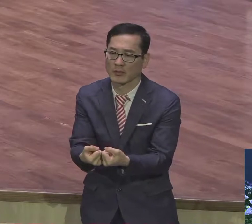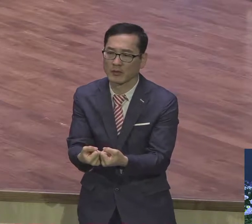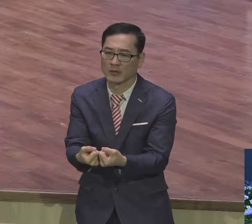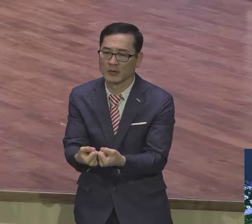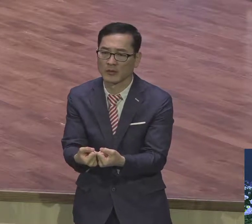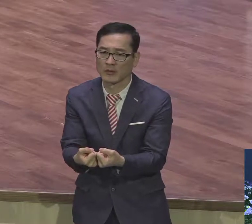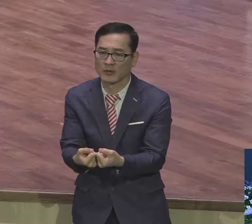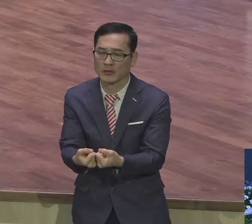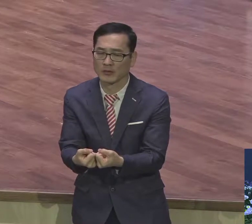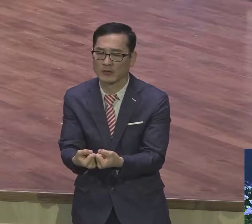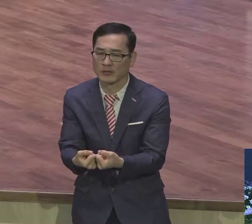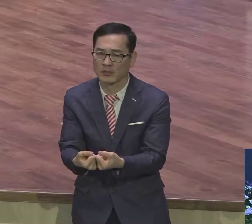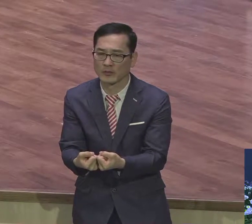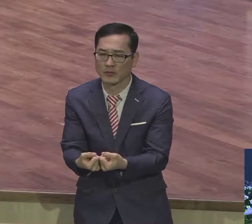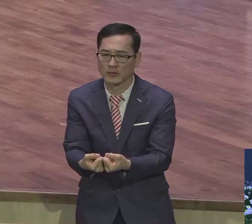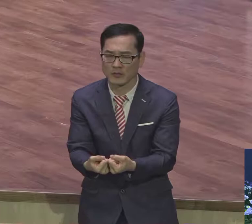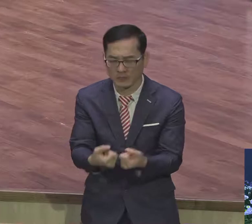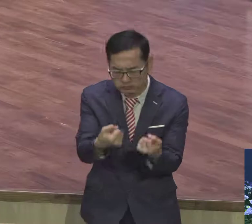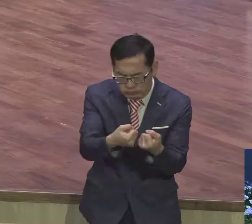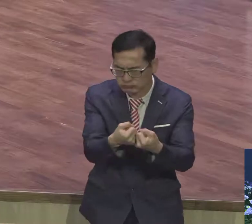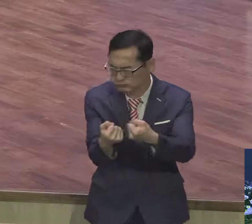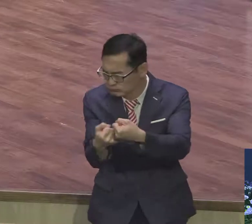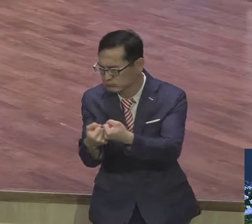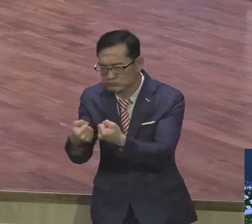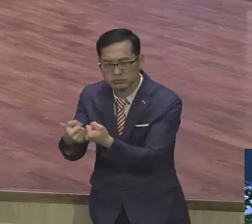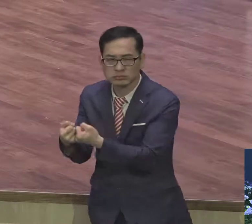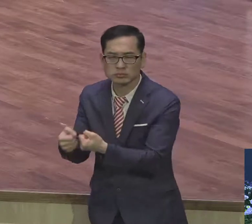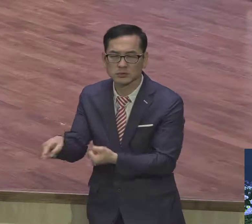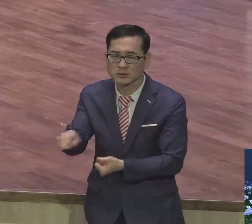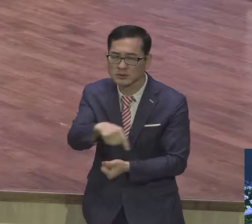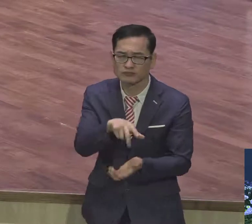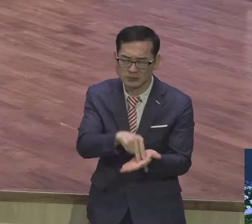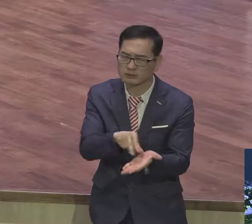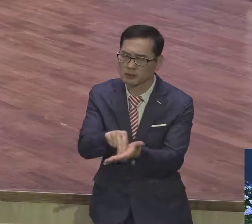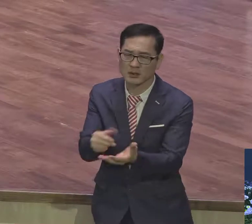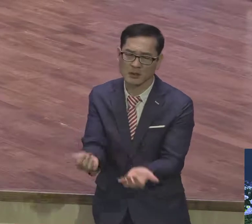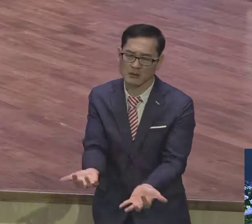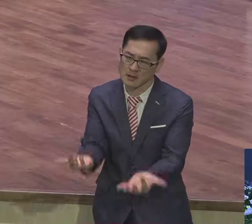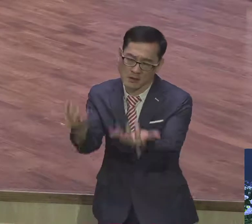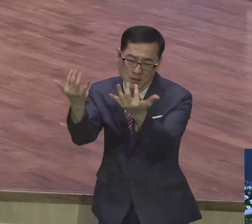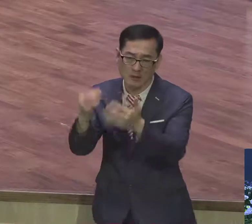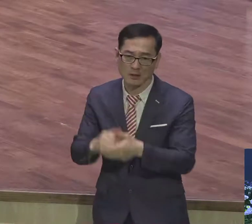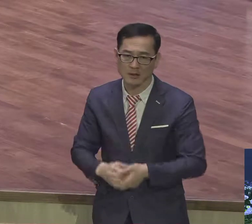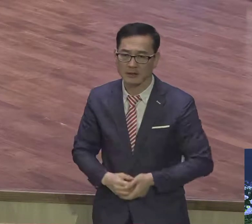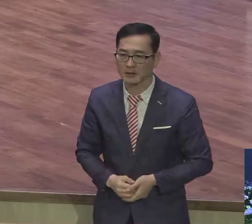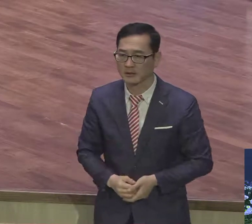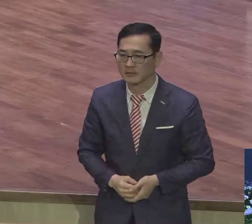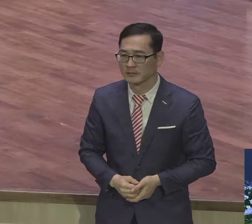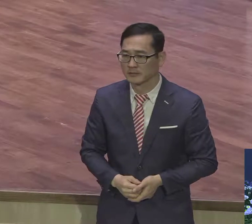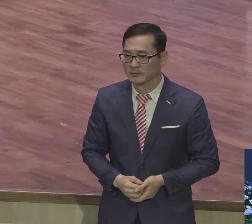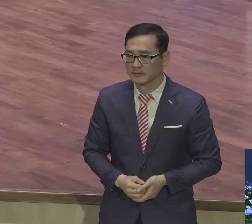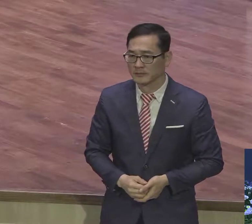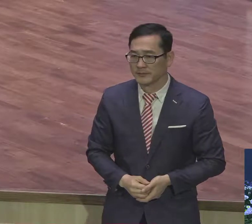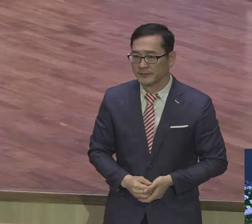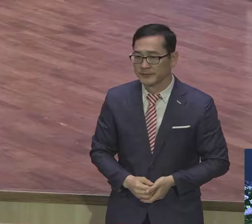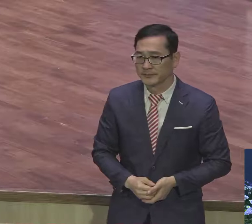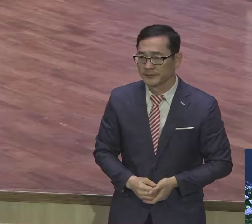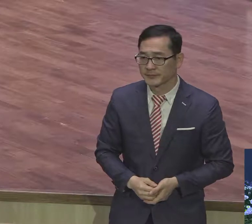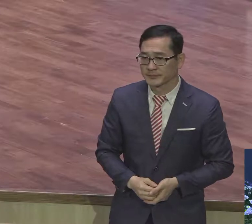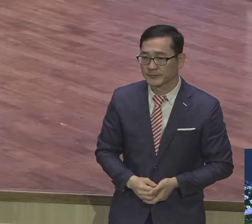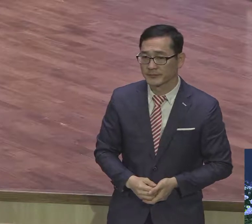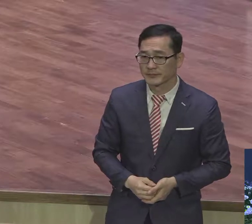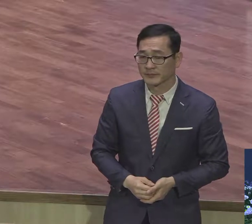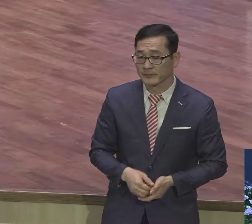때문에 이런저런 그러한 이런 문제들이 빈번하게 발생을 해서 교회 안에서 이런